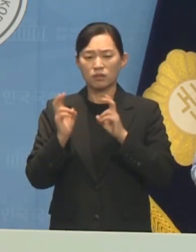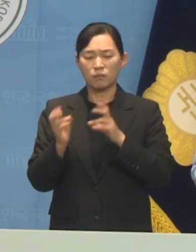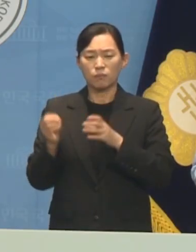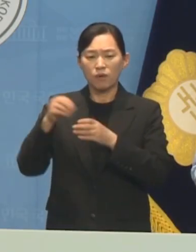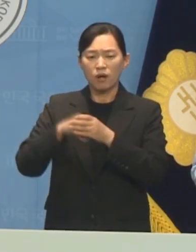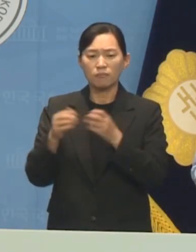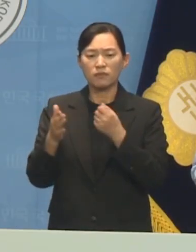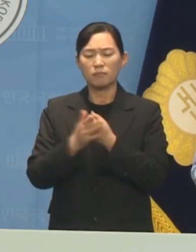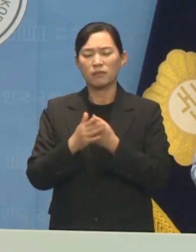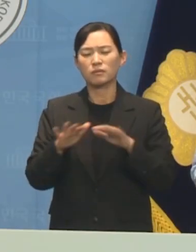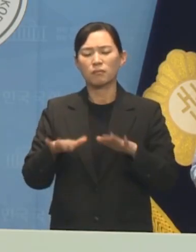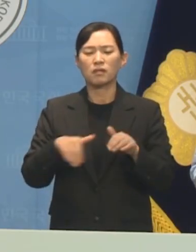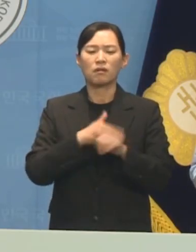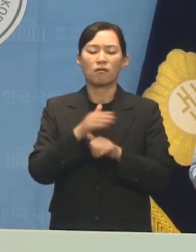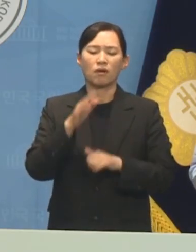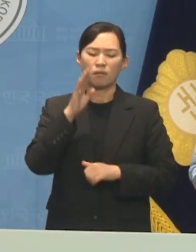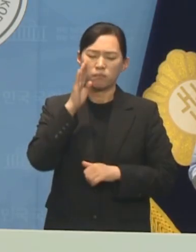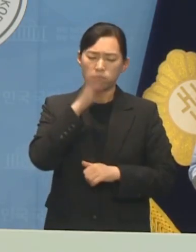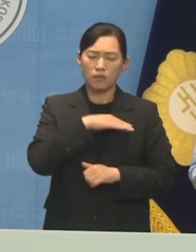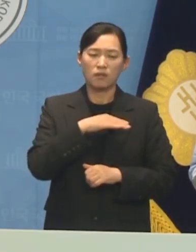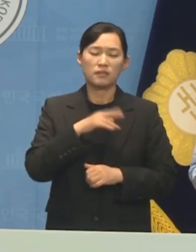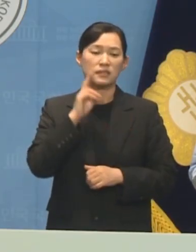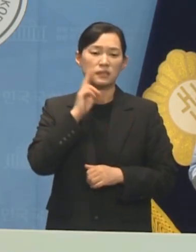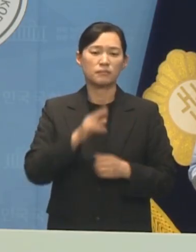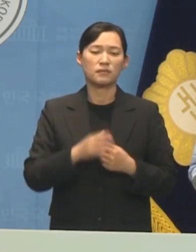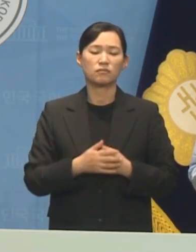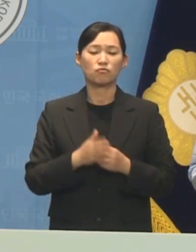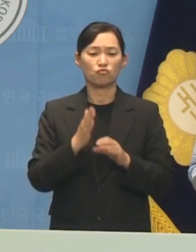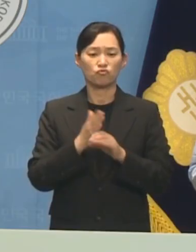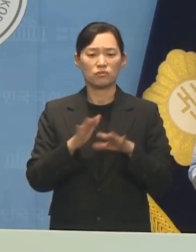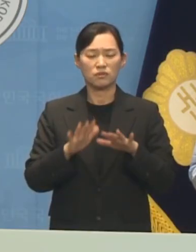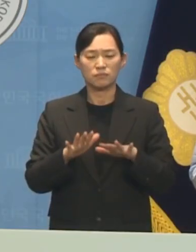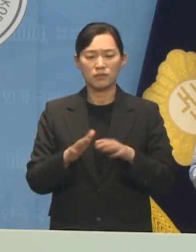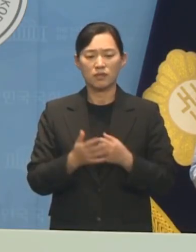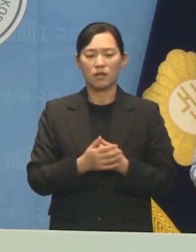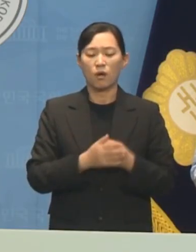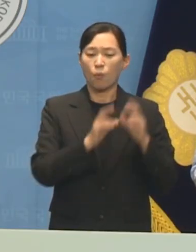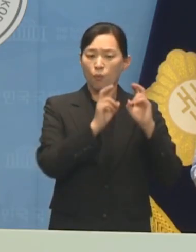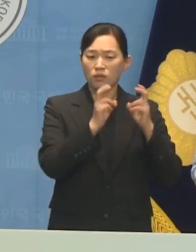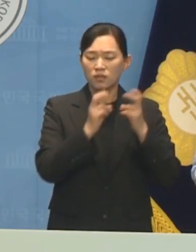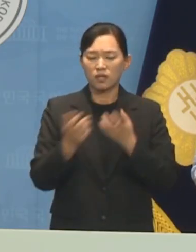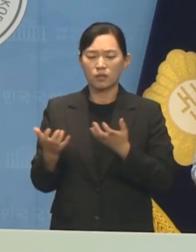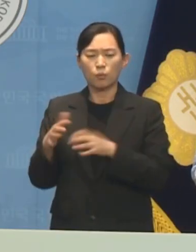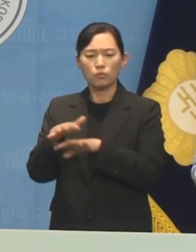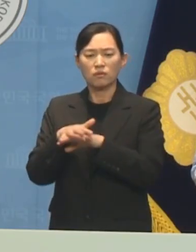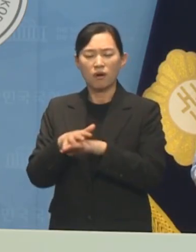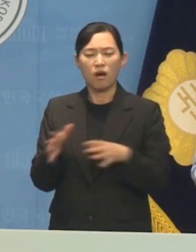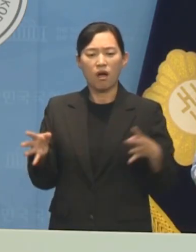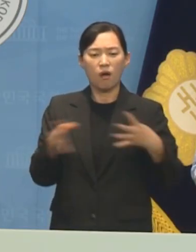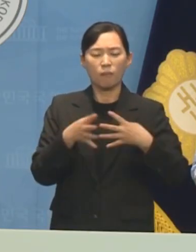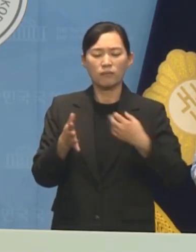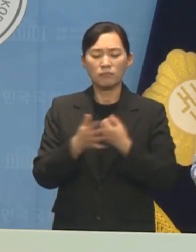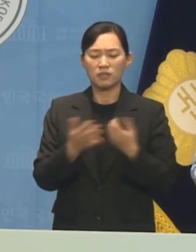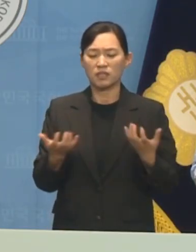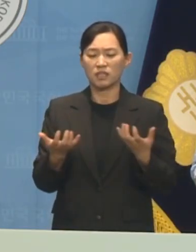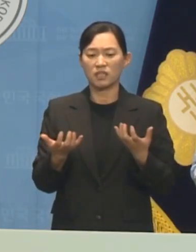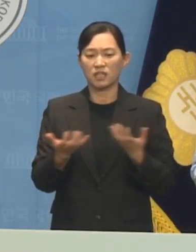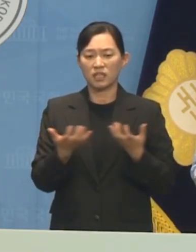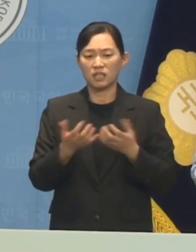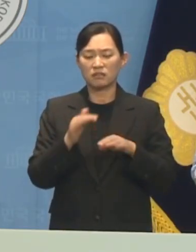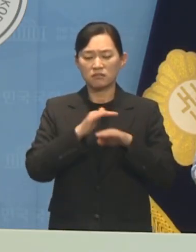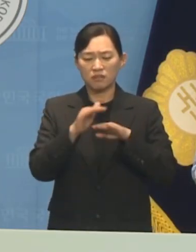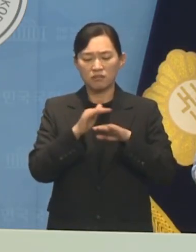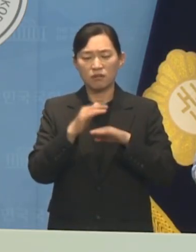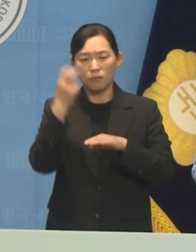상황이 열악해지고 있습니다. 중요한 것은 이미 노사 간 단체 협약으로 업무 차량 검토를 약속한